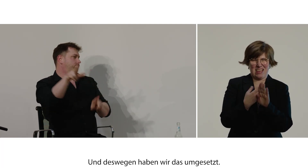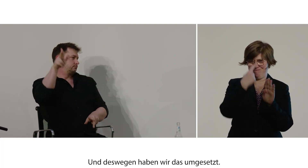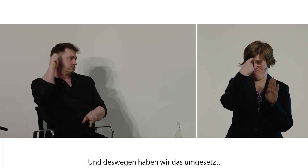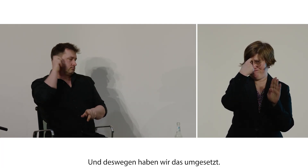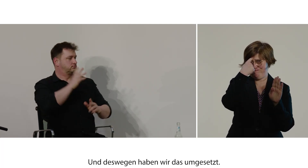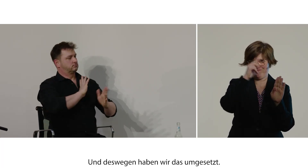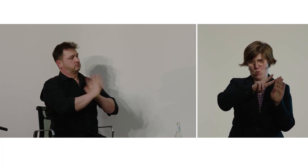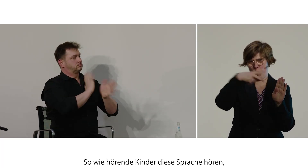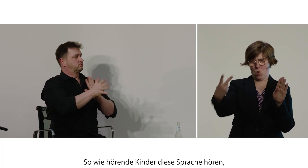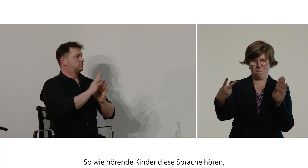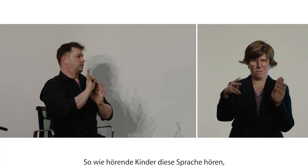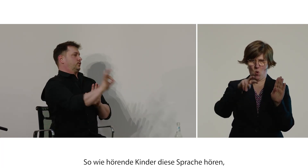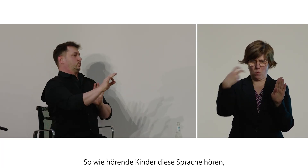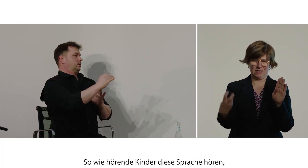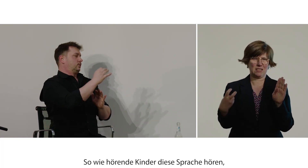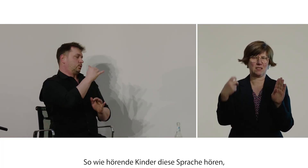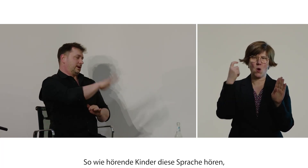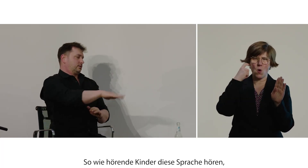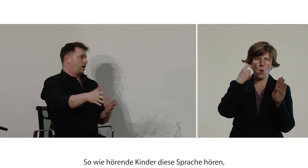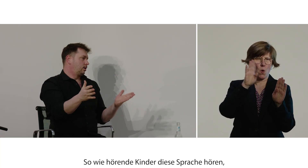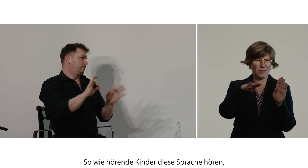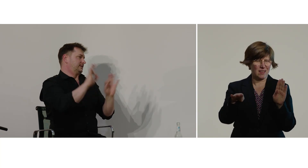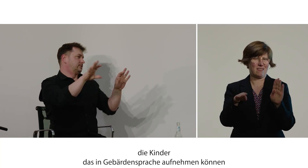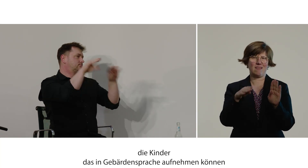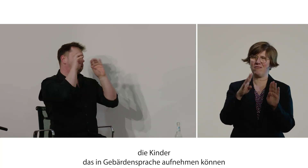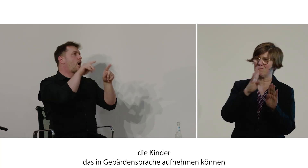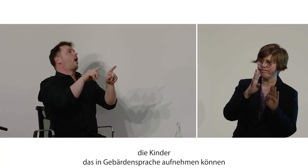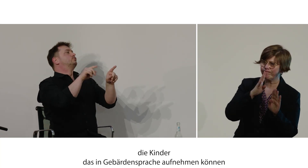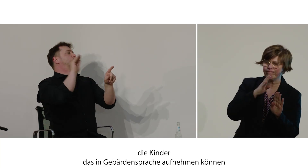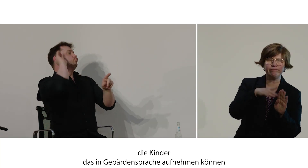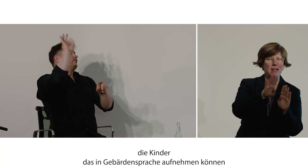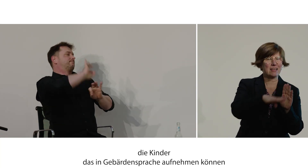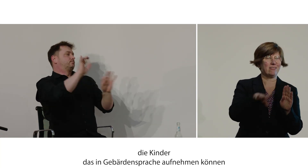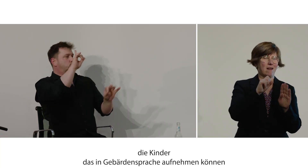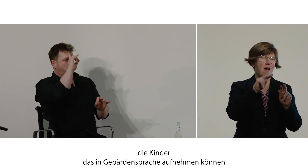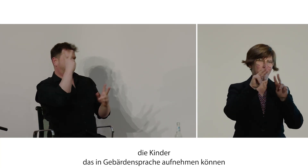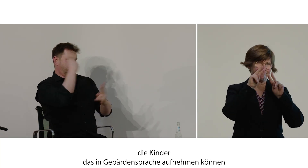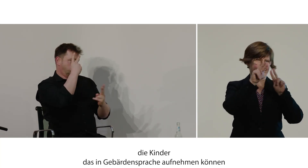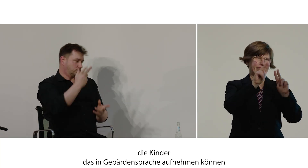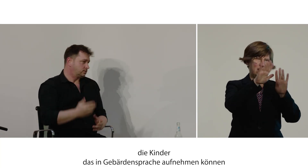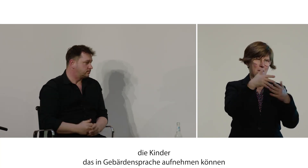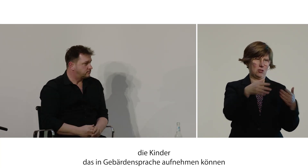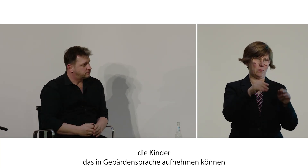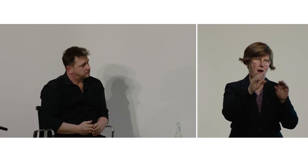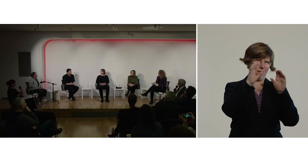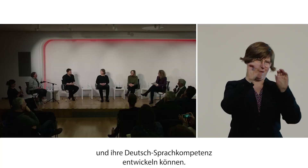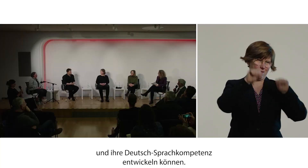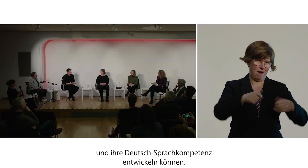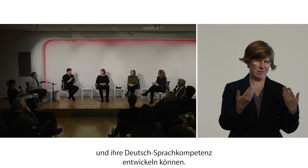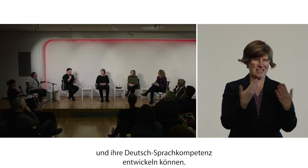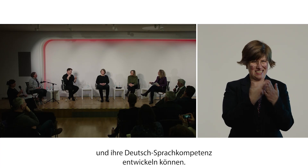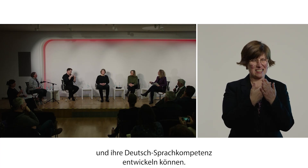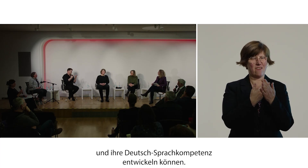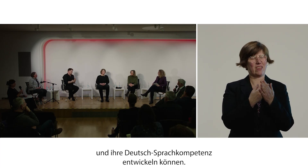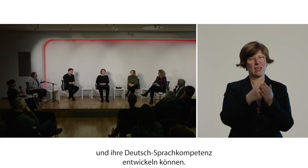das umgesetzt, so wie hörende Kinder diese Sprache hören, die Kinder das in Gebärdensprache aufnehmen können und auch damit